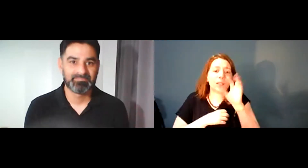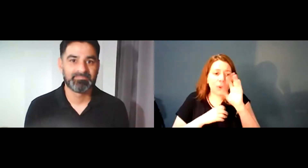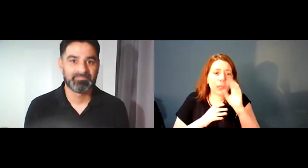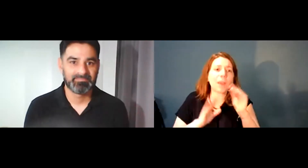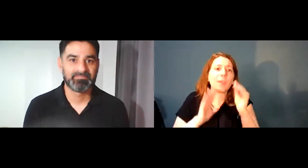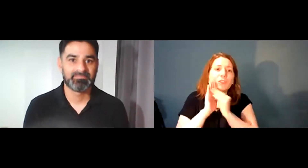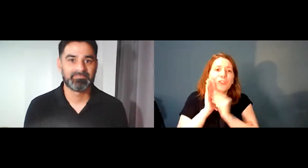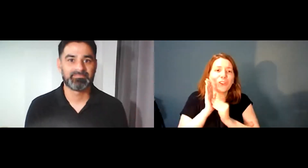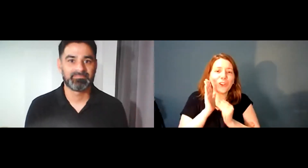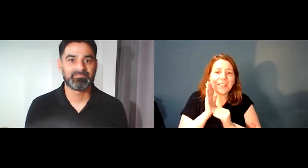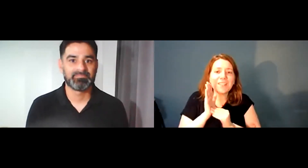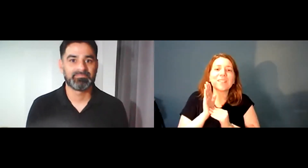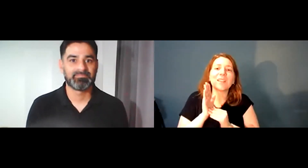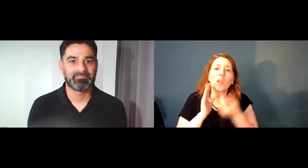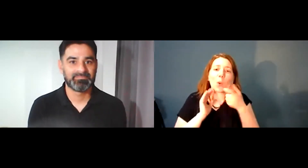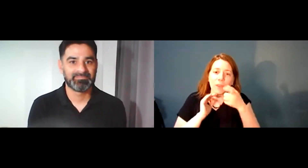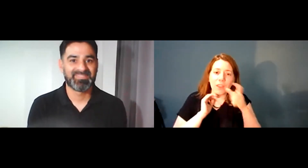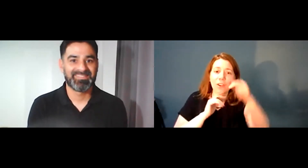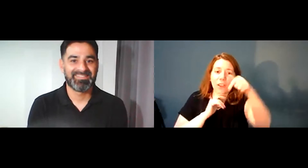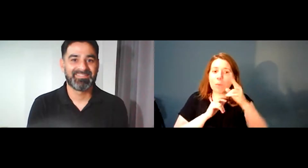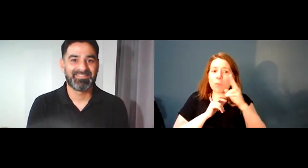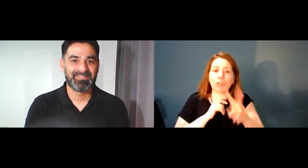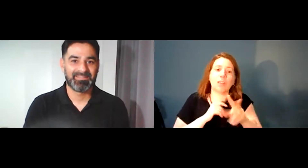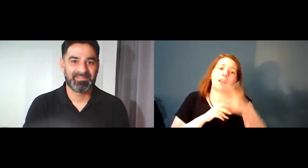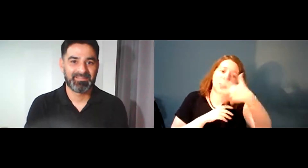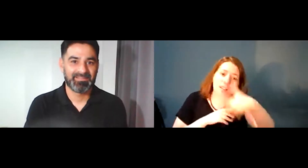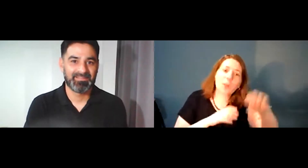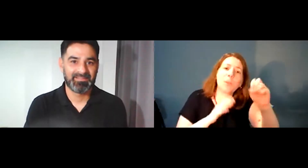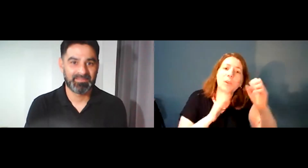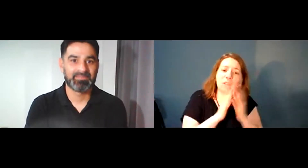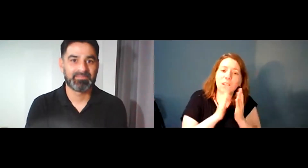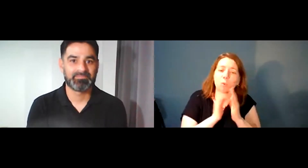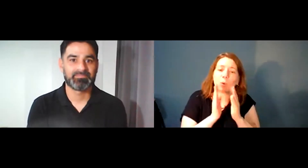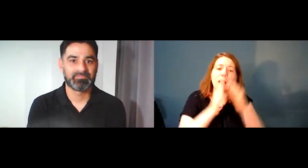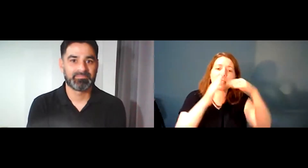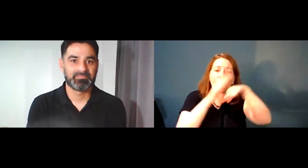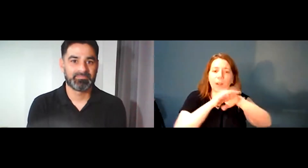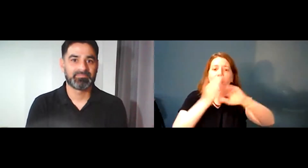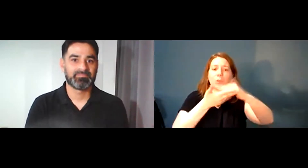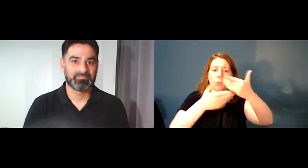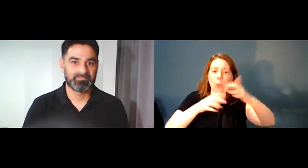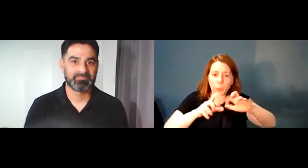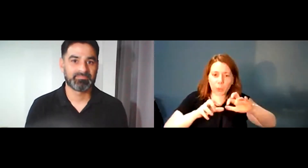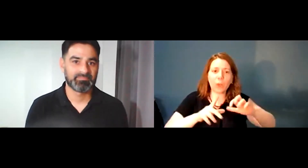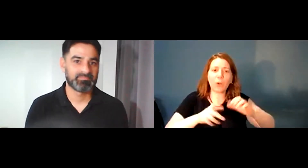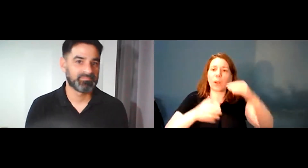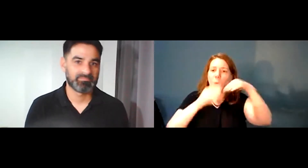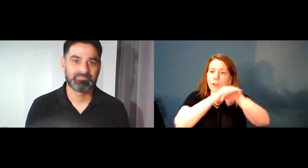que mandar todos los links de los videos que vimos hoy. Así se los pueden llevar a su casa, guardar en sus computadoras, guardarlo